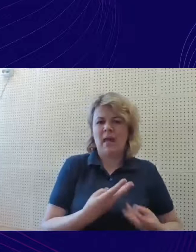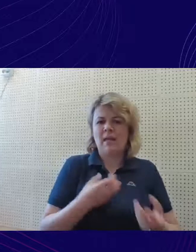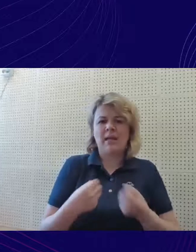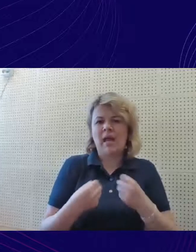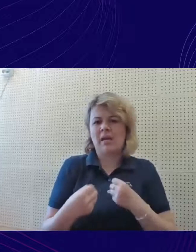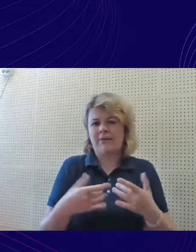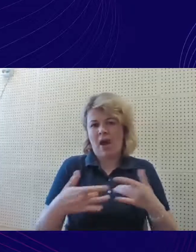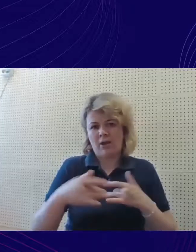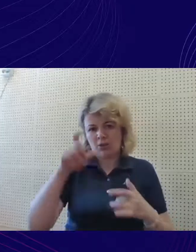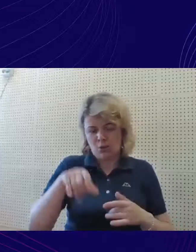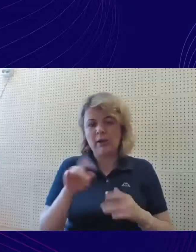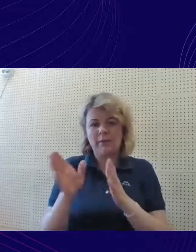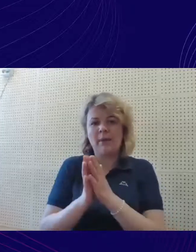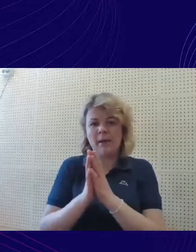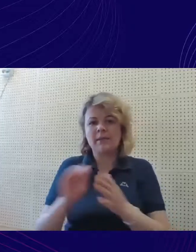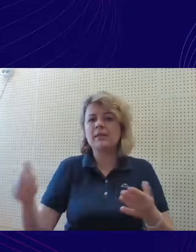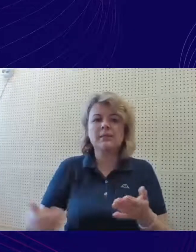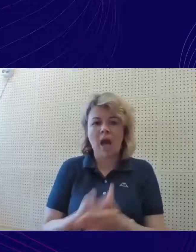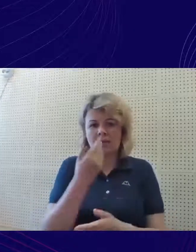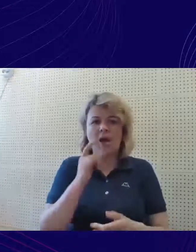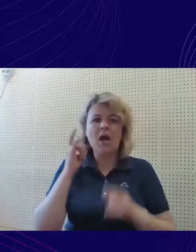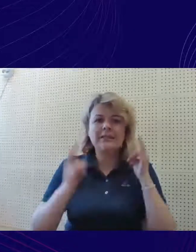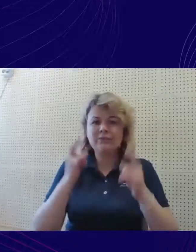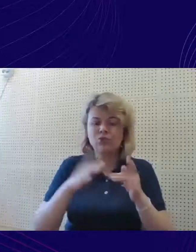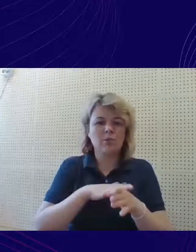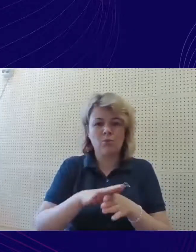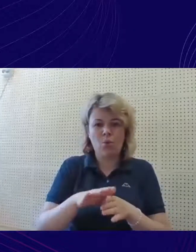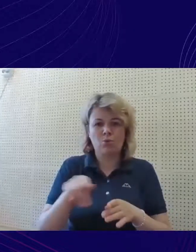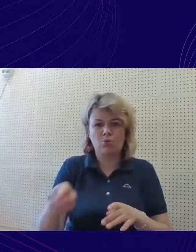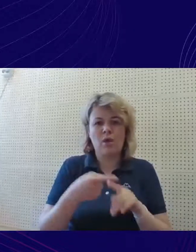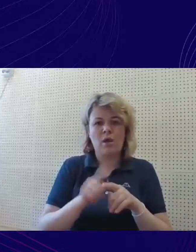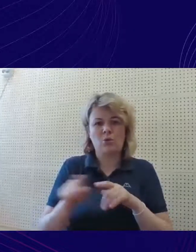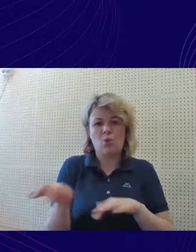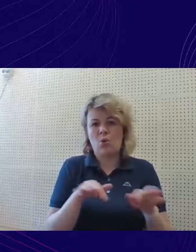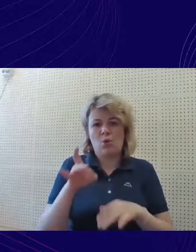его заново озвучить полностью роль. Это